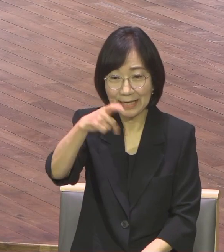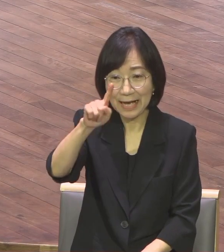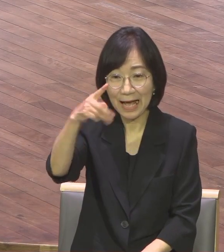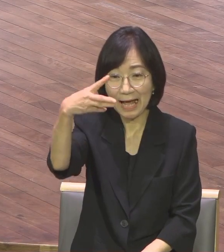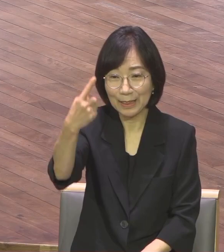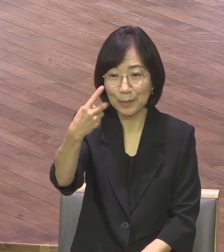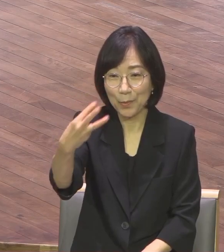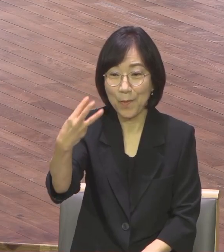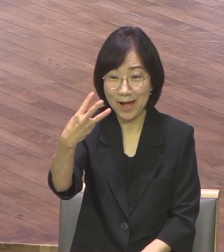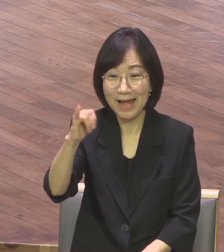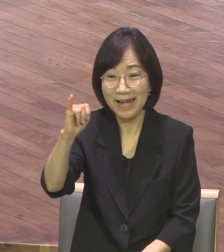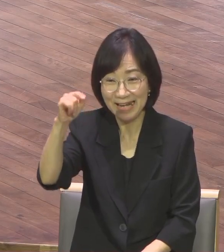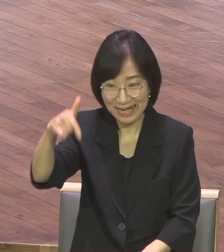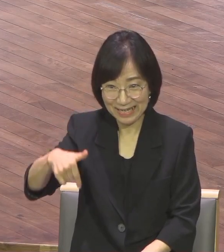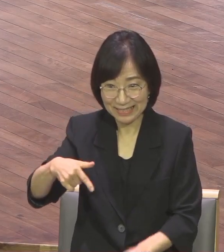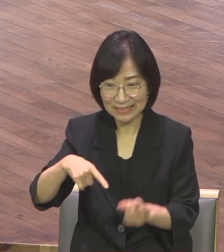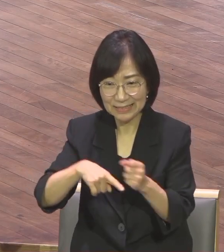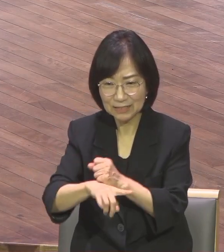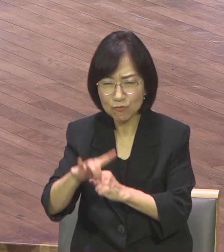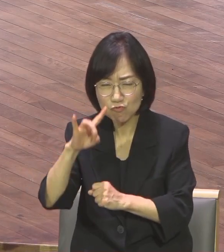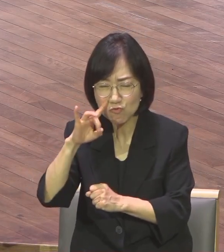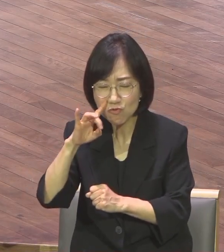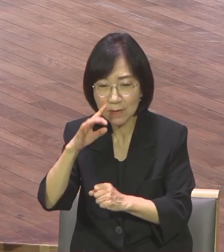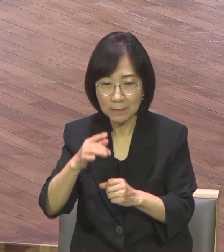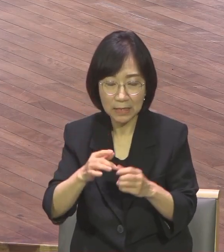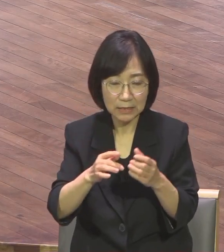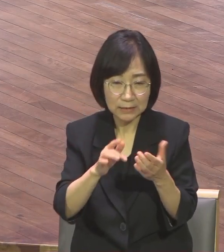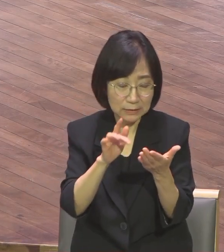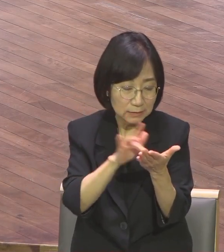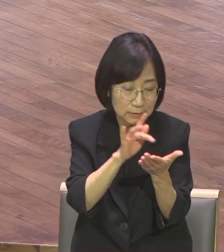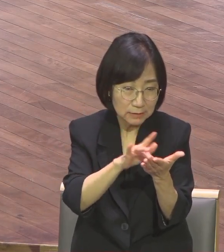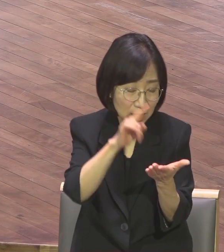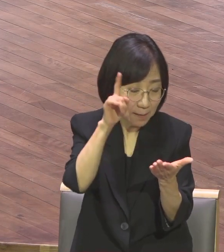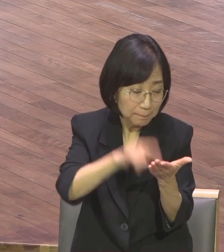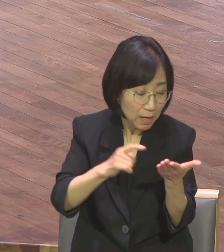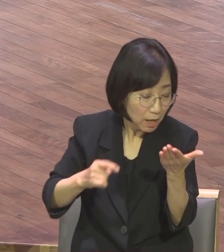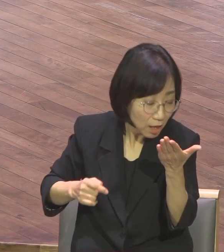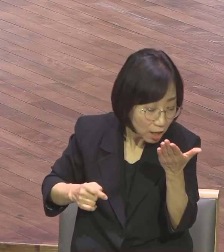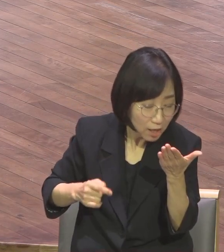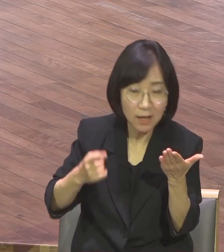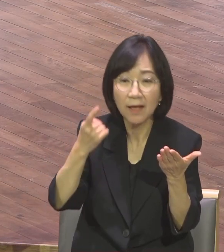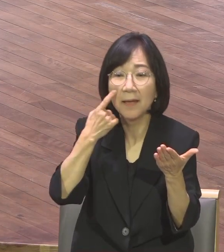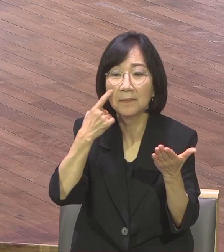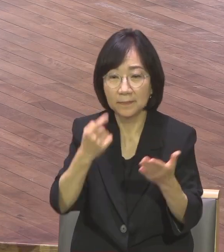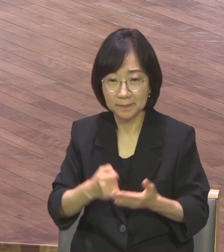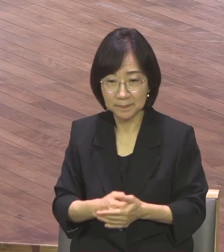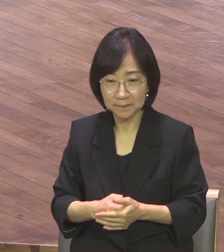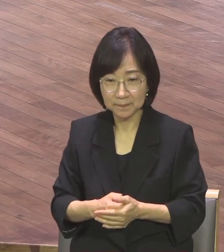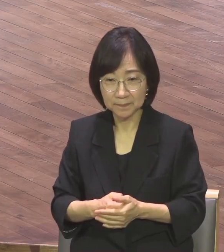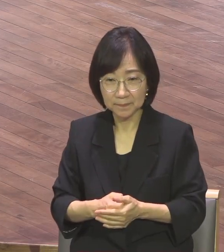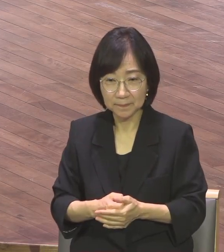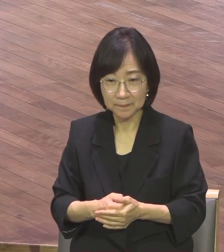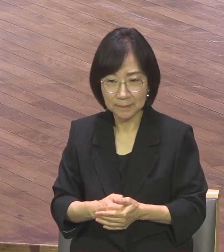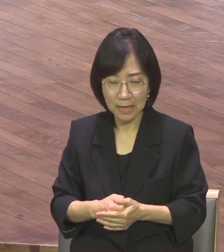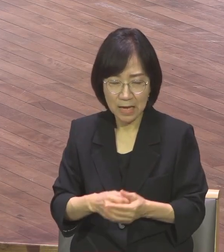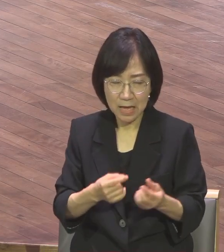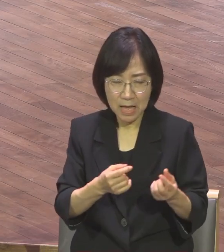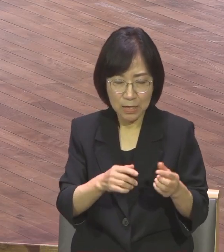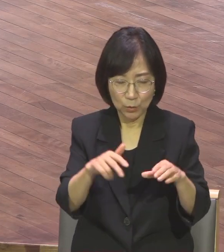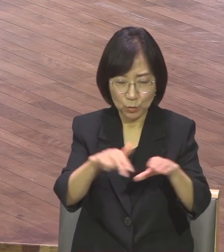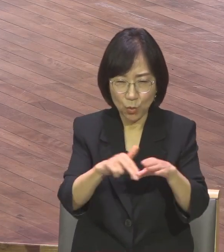다 종교 같다. 다 똑같다. 종교다원주의. 유일신 아니에요. 모든 종교는 다 구원이